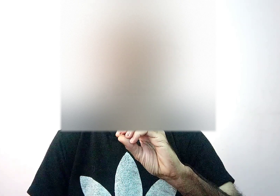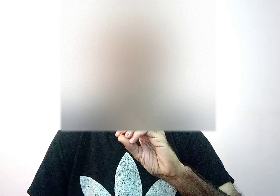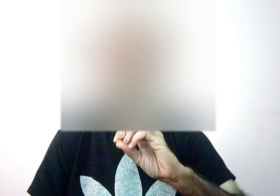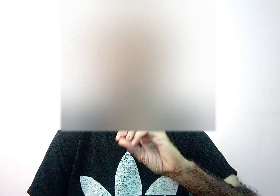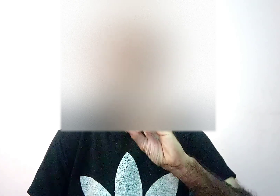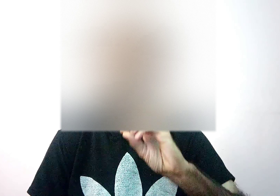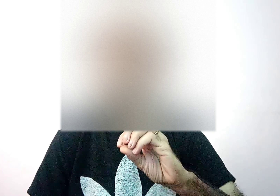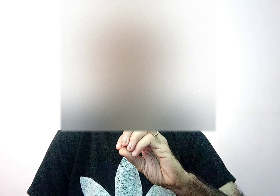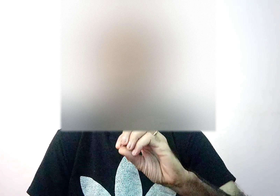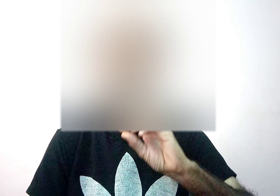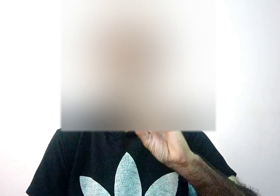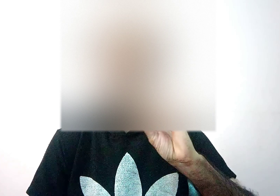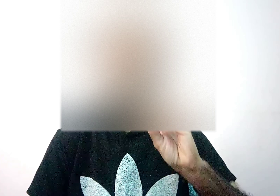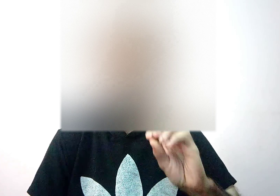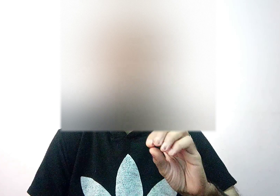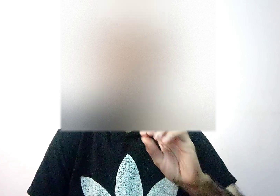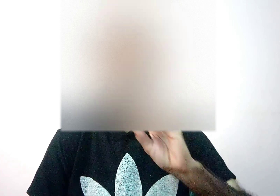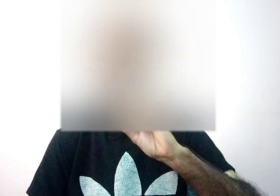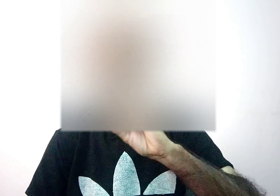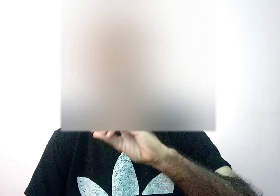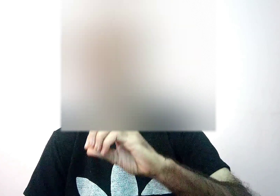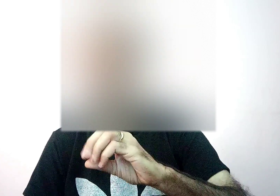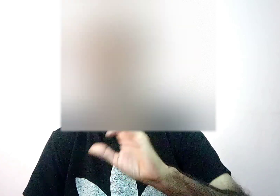في خطة للانقلاب على أبي أحمد،